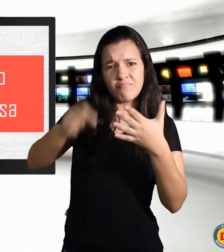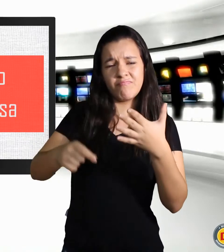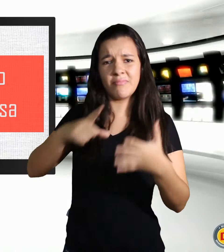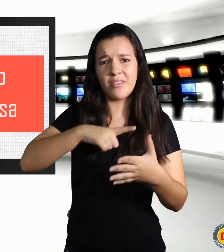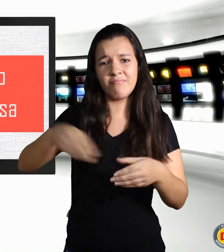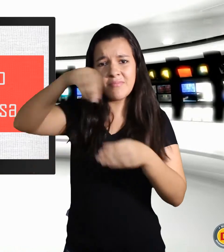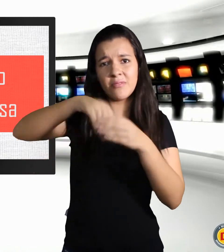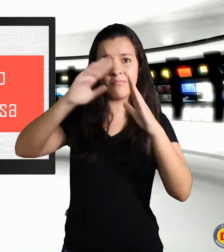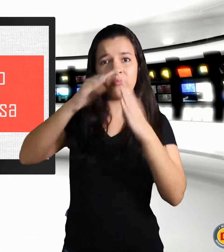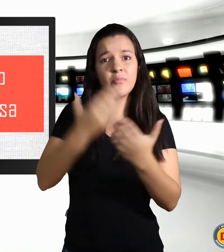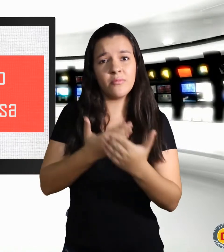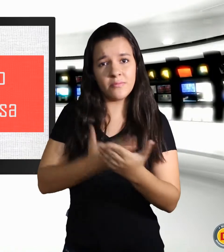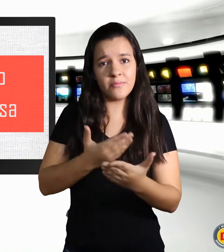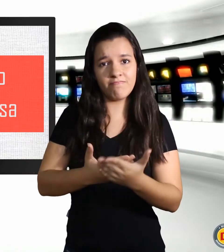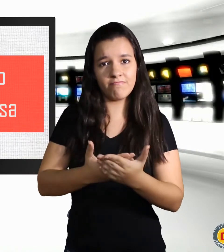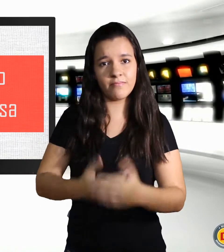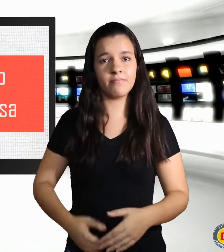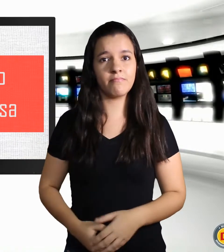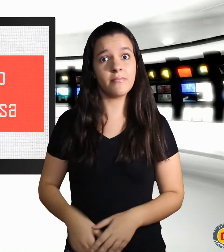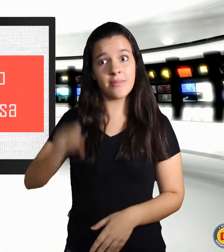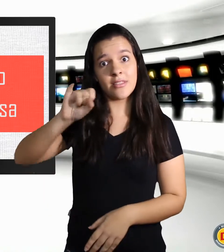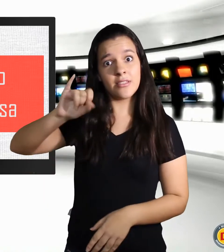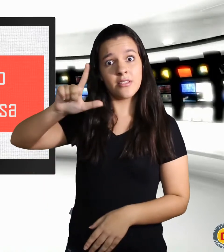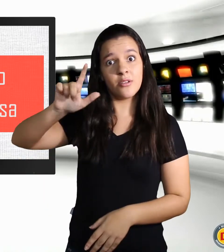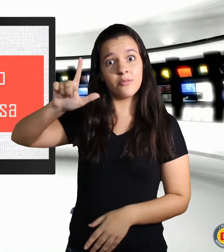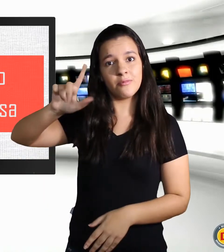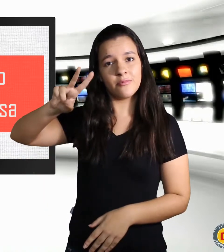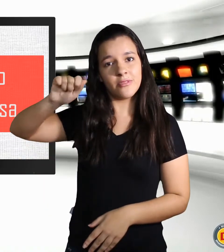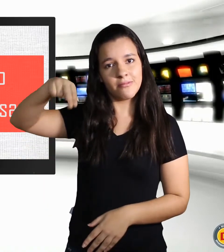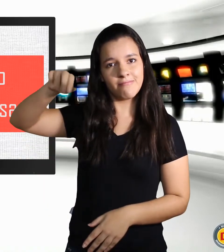Aspectos referentes ao espaço escolar. Silvana Zajac.